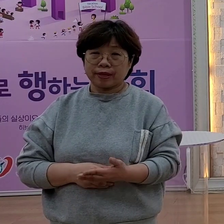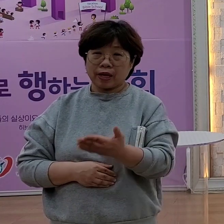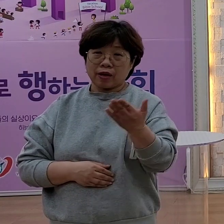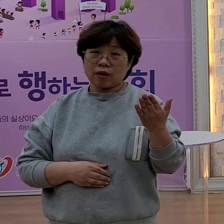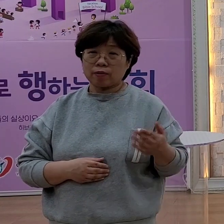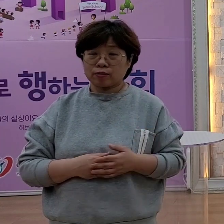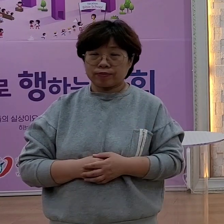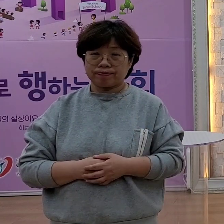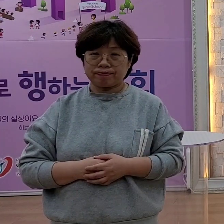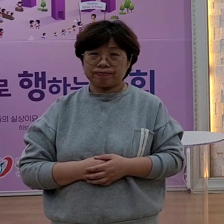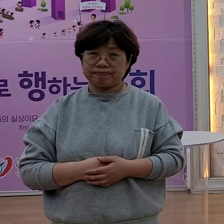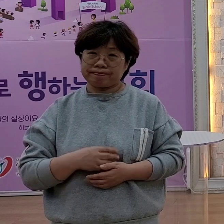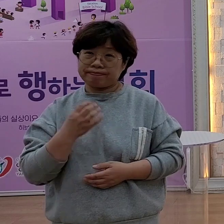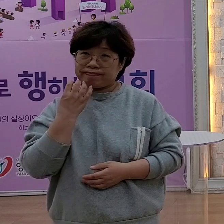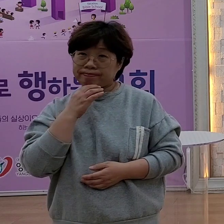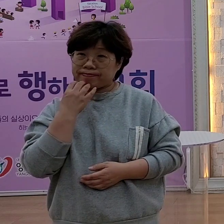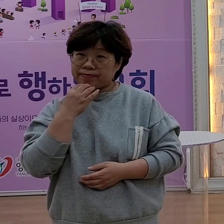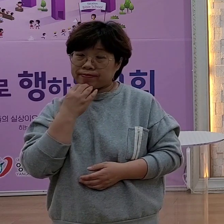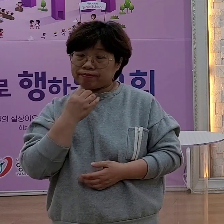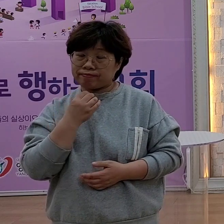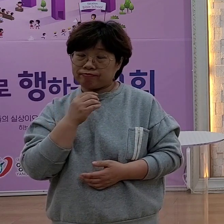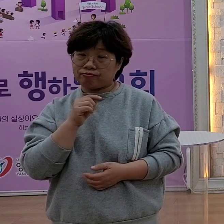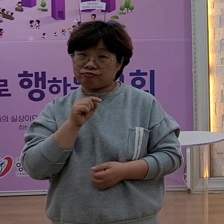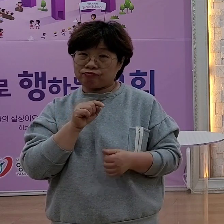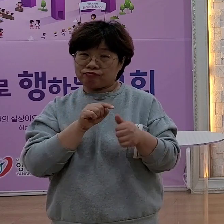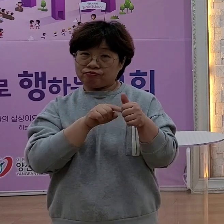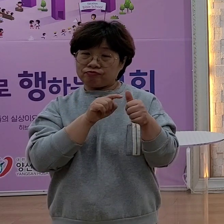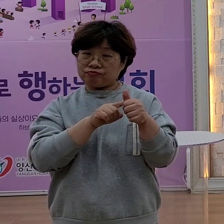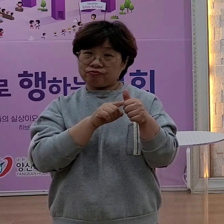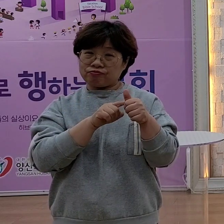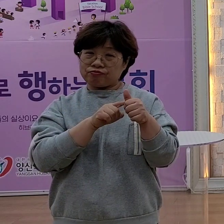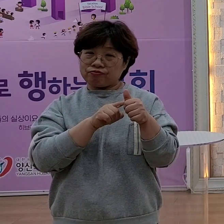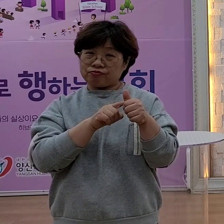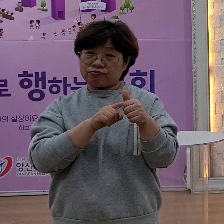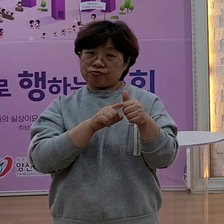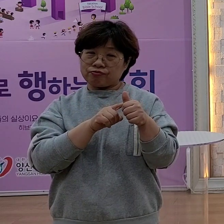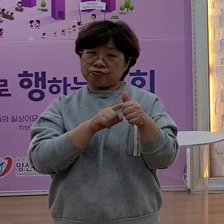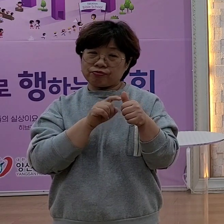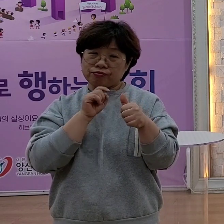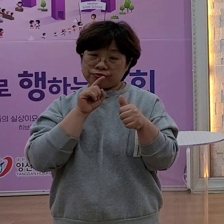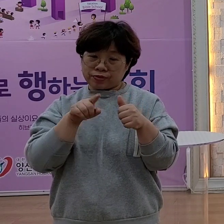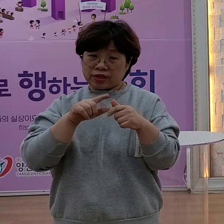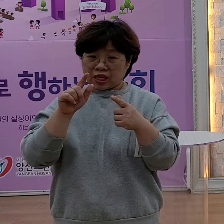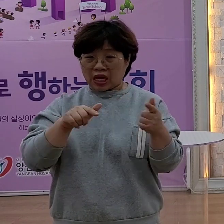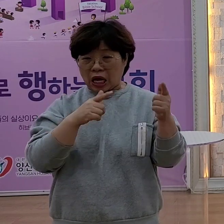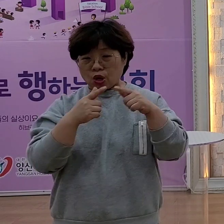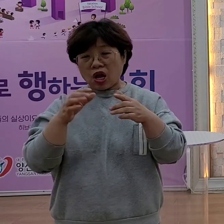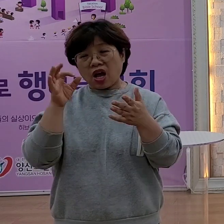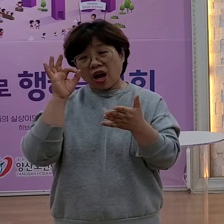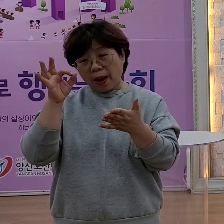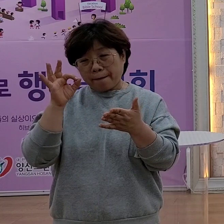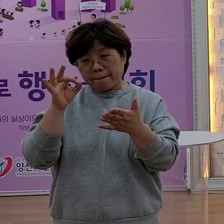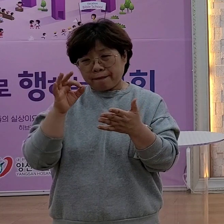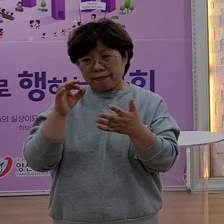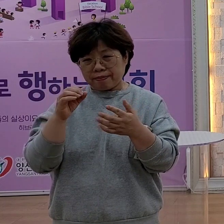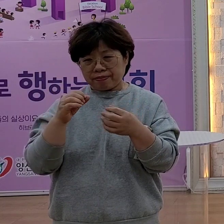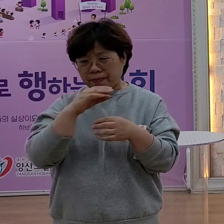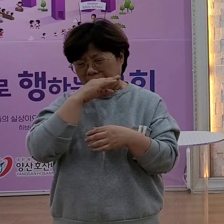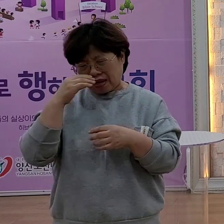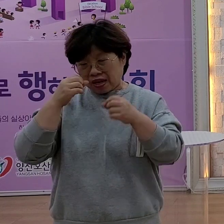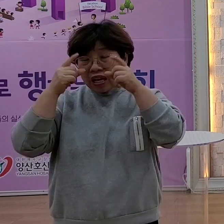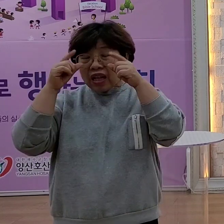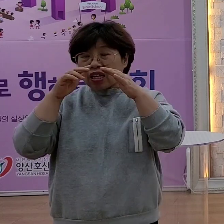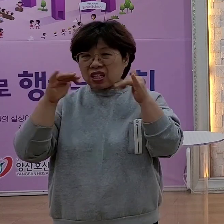여러분, 이 베드로는요, 우리가 이 하루의 가치를 참 잘 깨달은, 예수 만나서 그의